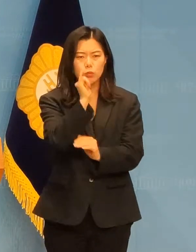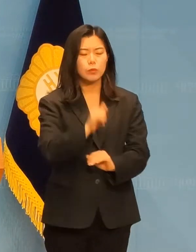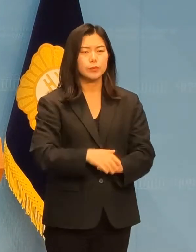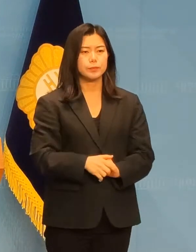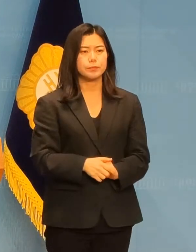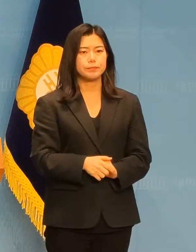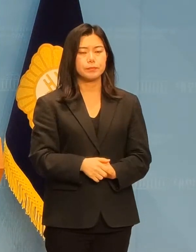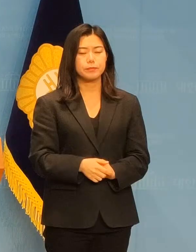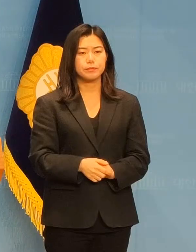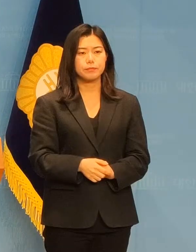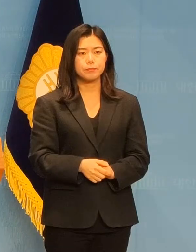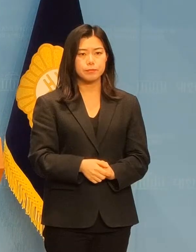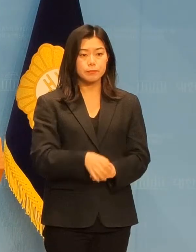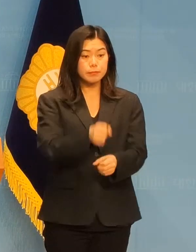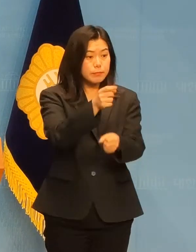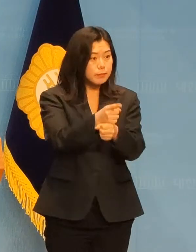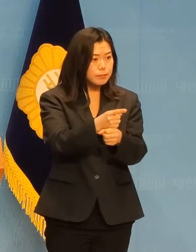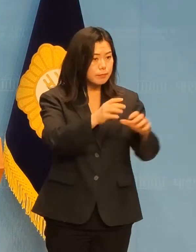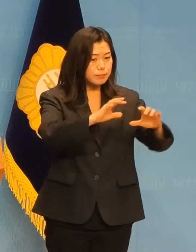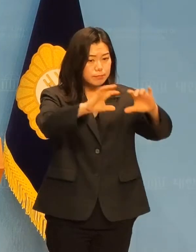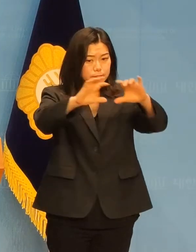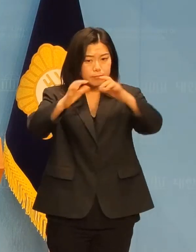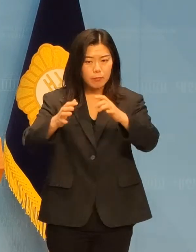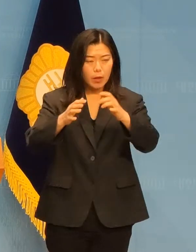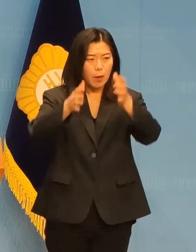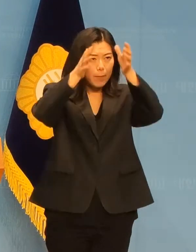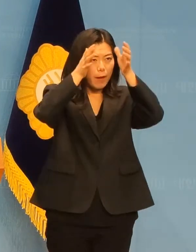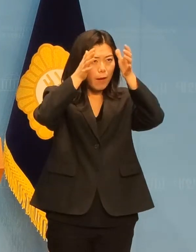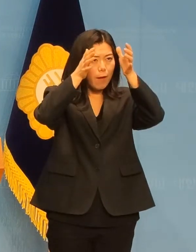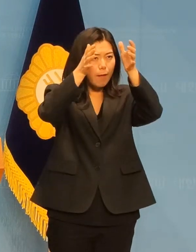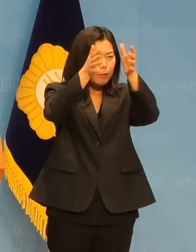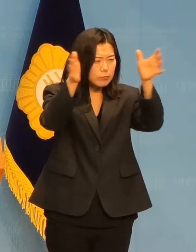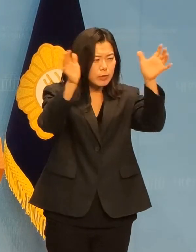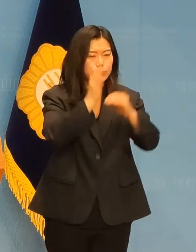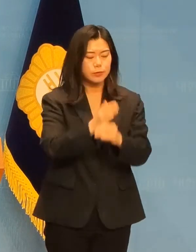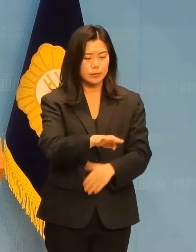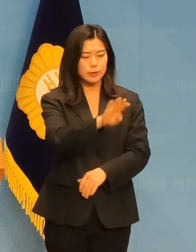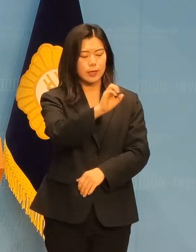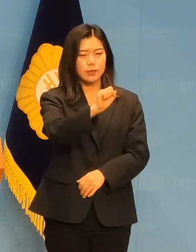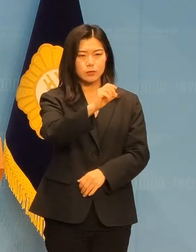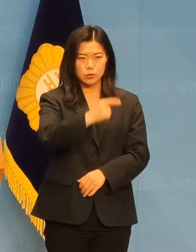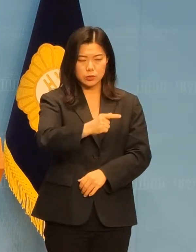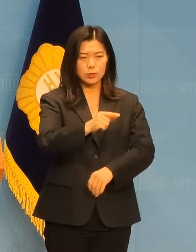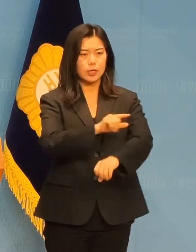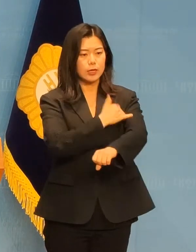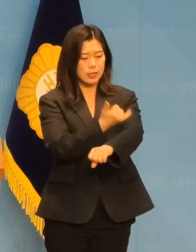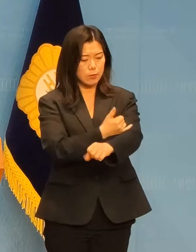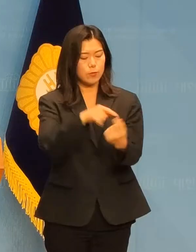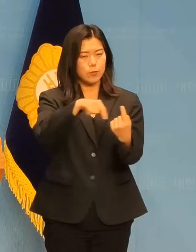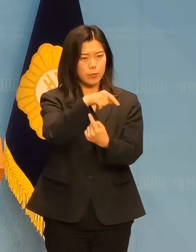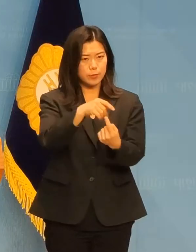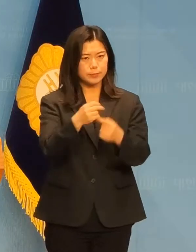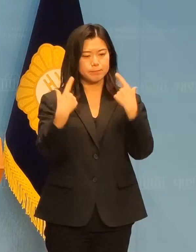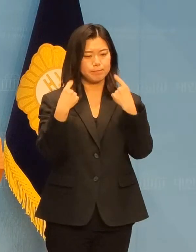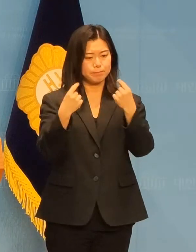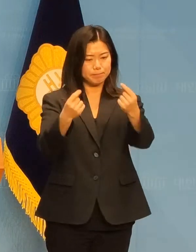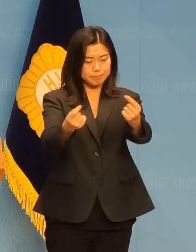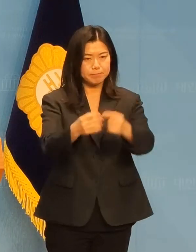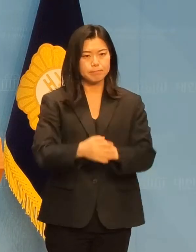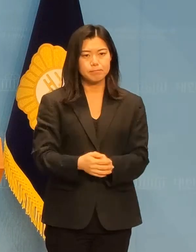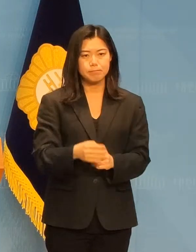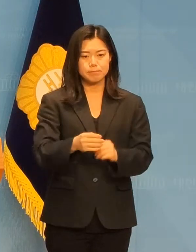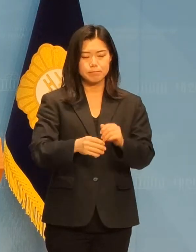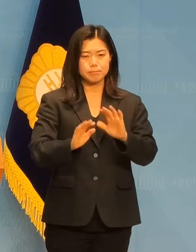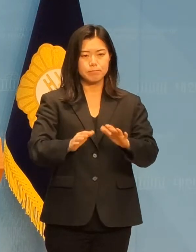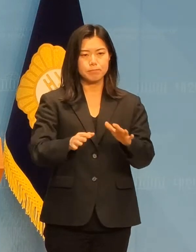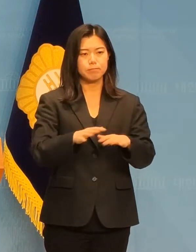때문입니다. 이미 세계는 다른 방향으로 가고 있습니다. ESG, 인권 경영, 지속 가능성,